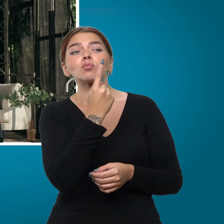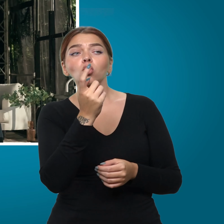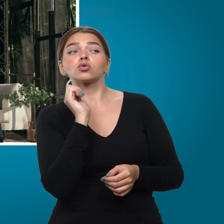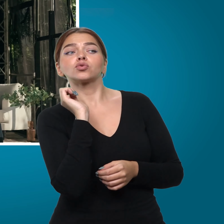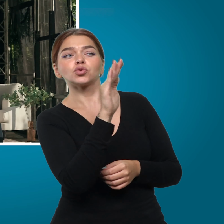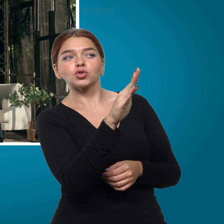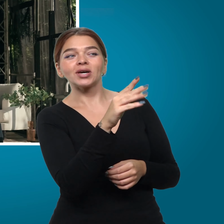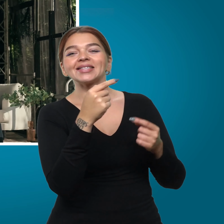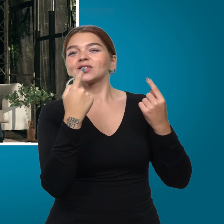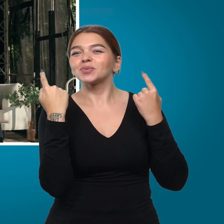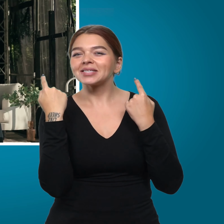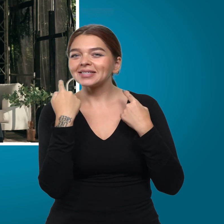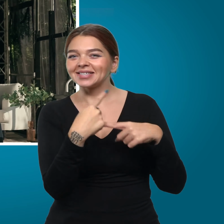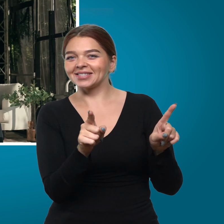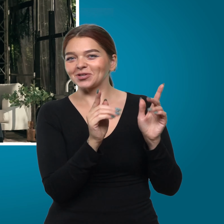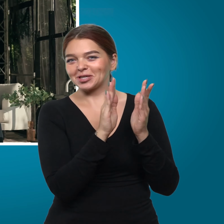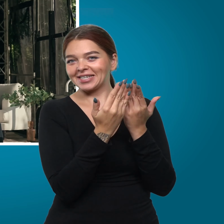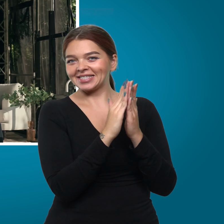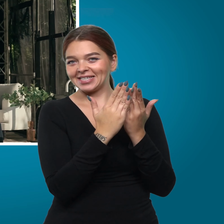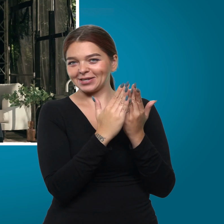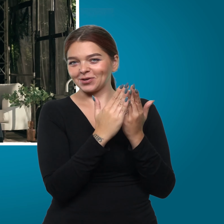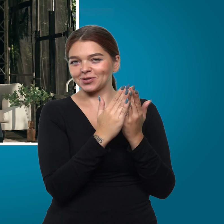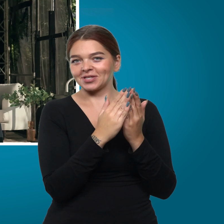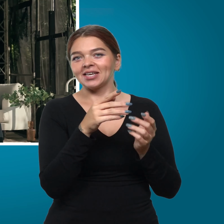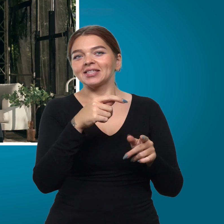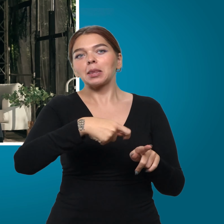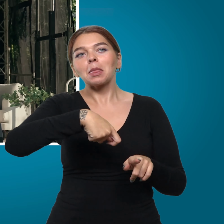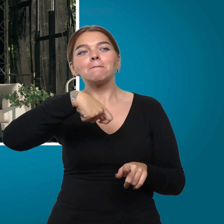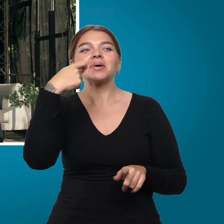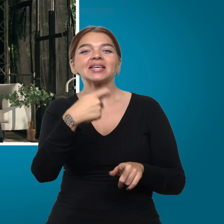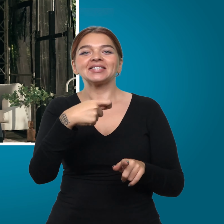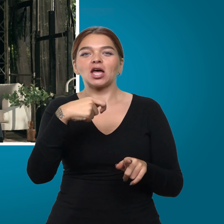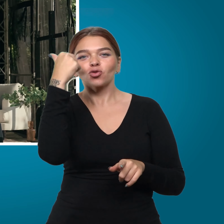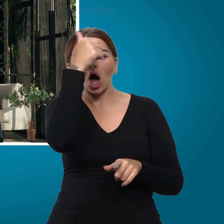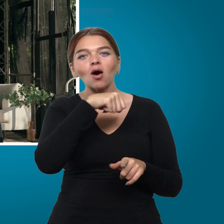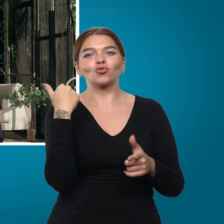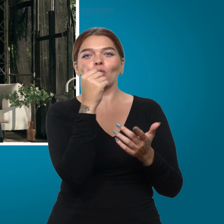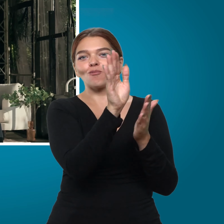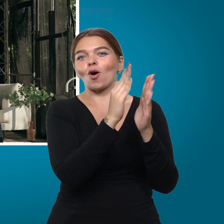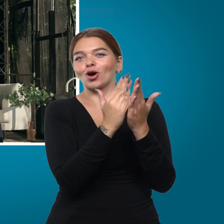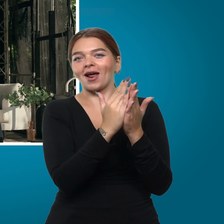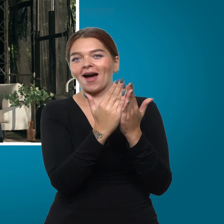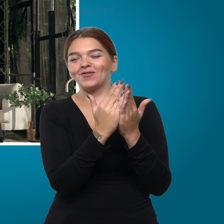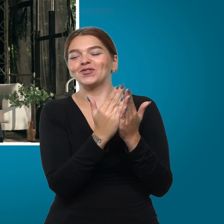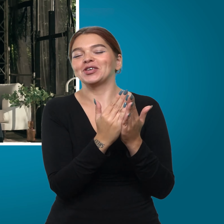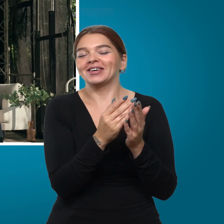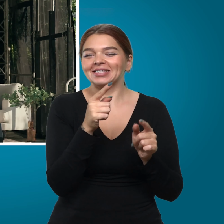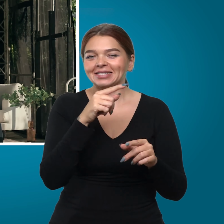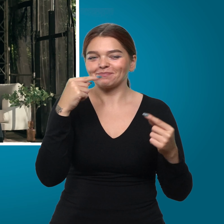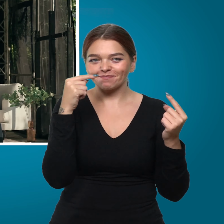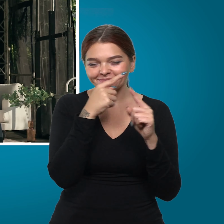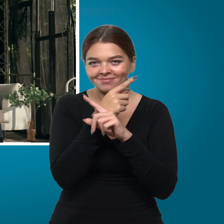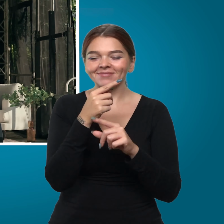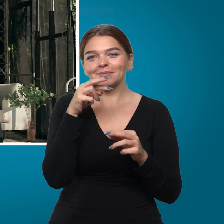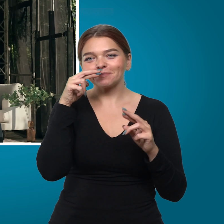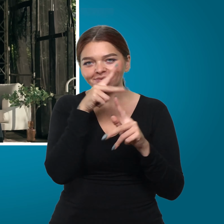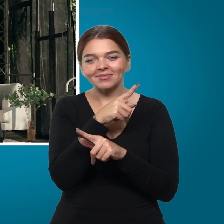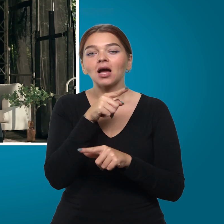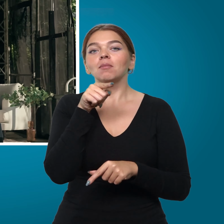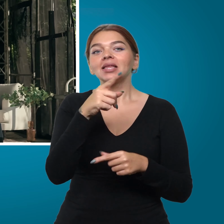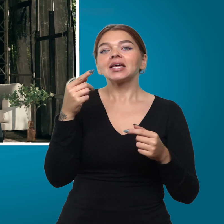bet aš biškai gal mažai namų darbus padariau, tai čia buvo ne pirma leidykla, kuriai nusinčiau, nes tiesiog pirma leidykla, kuriai nusinčiau, biškai